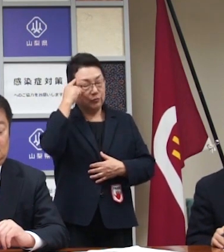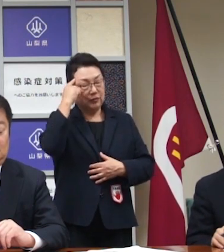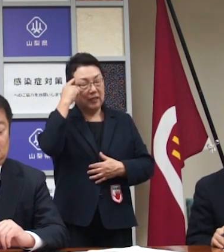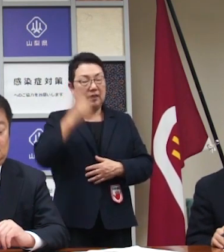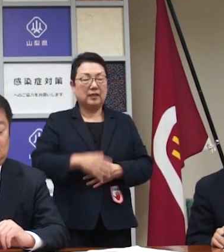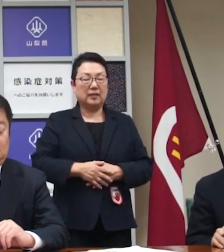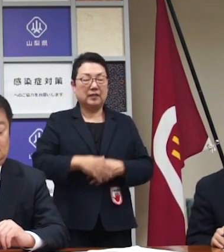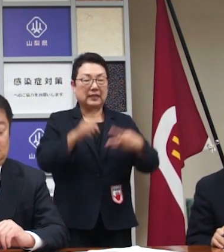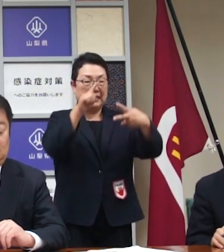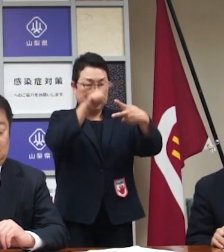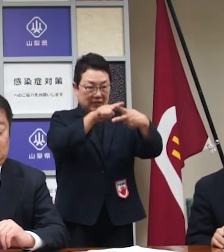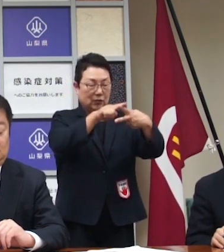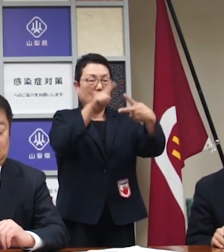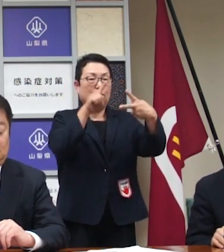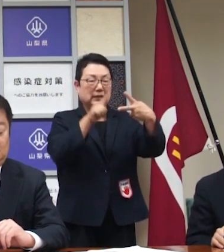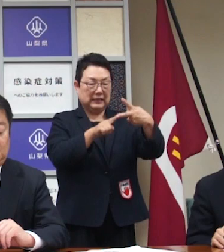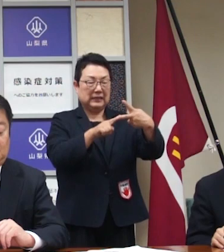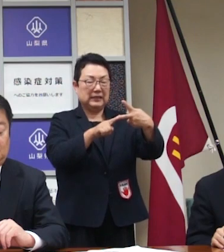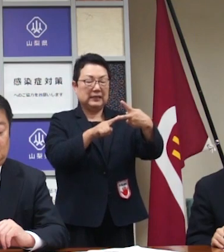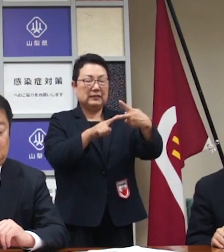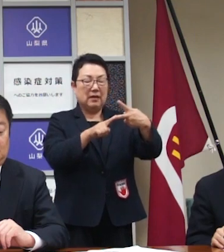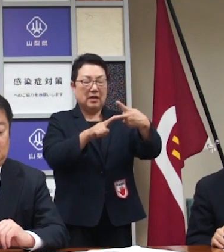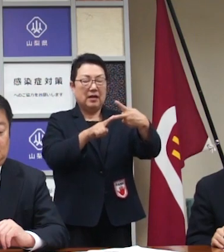この1の場合と2の場合というのは